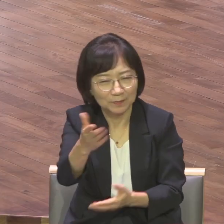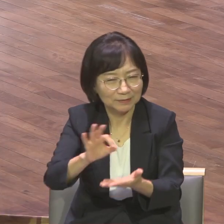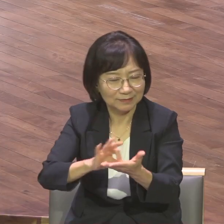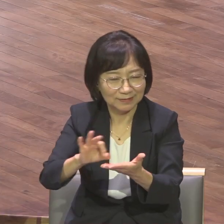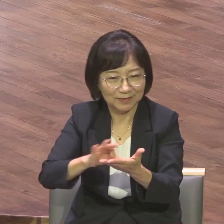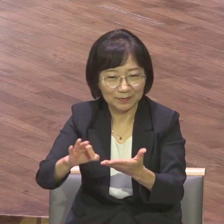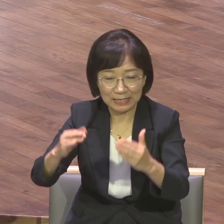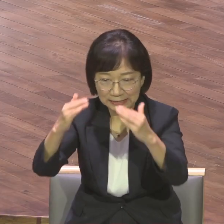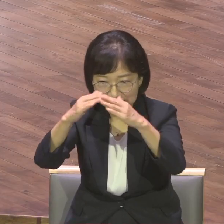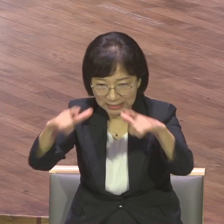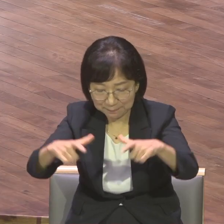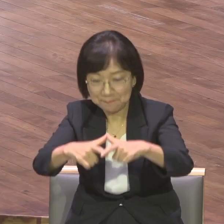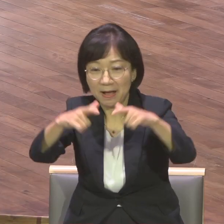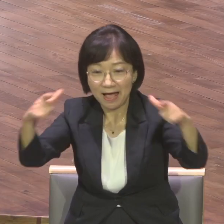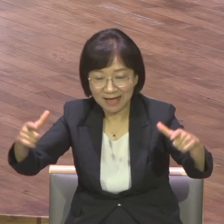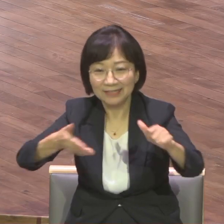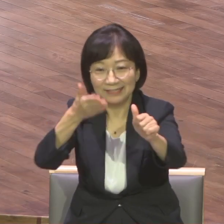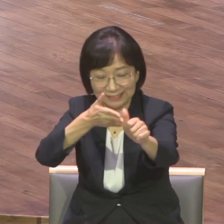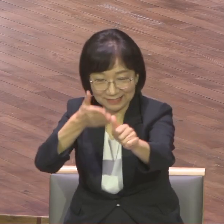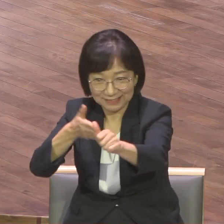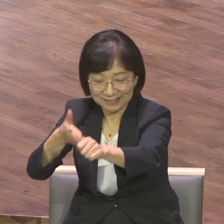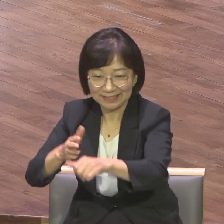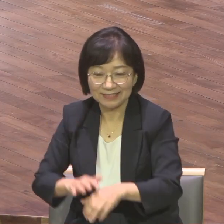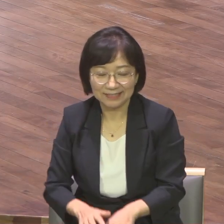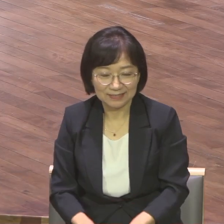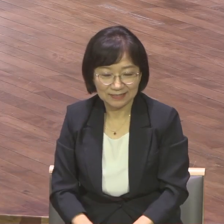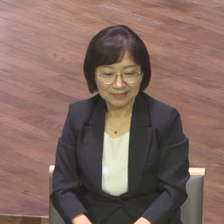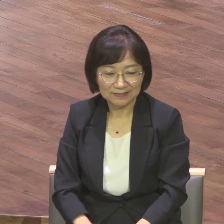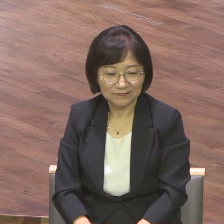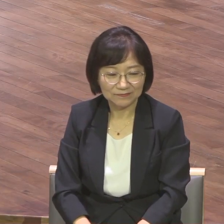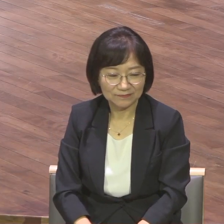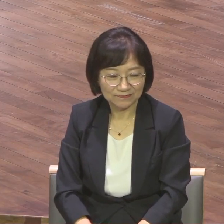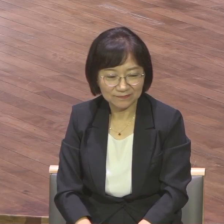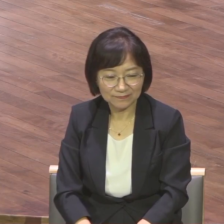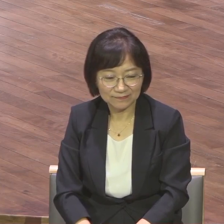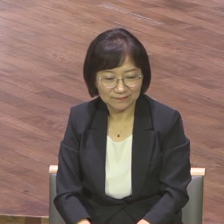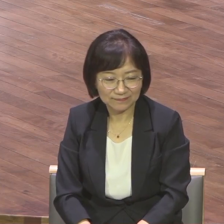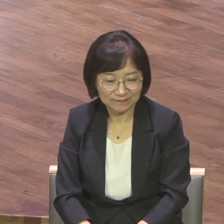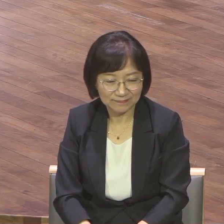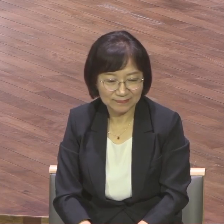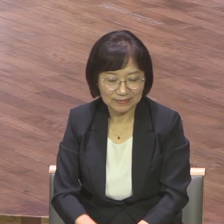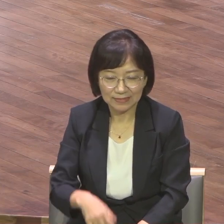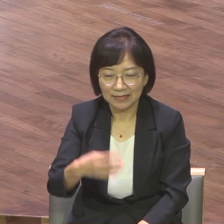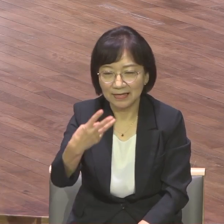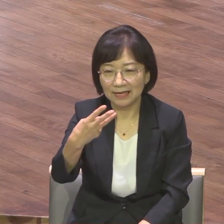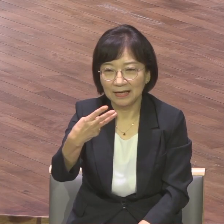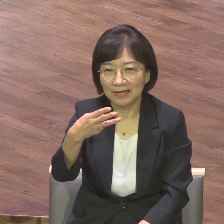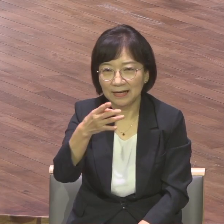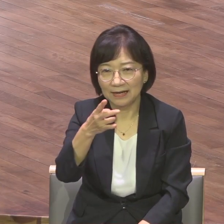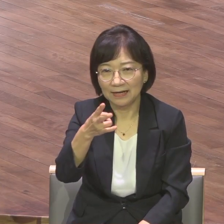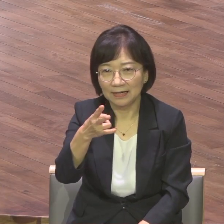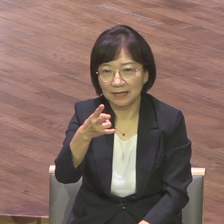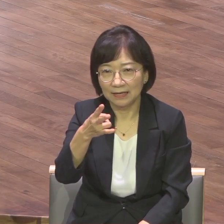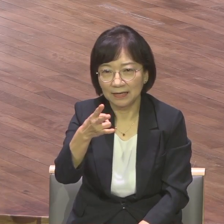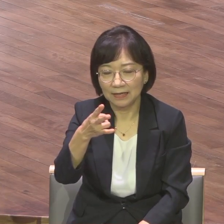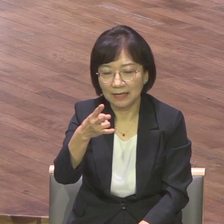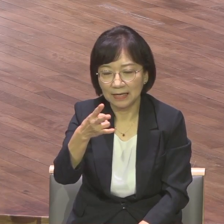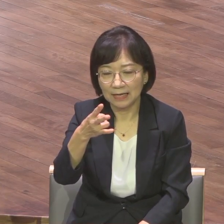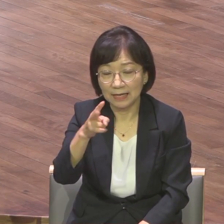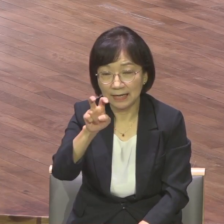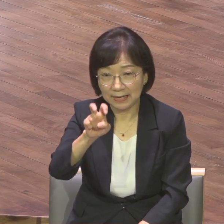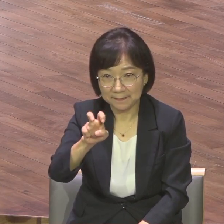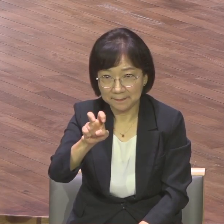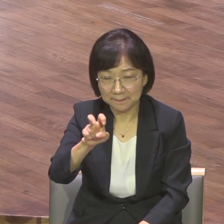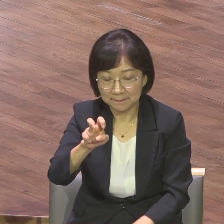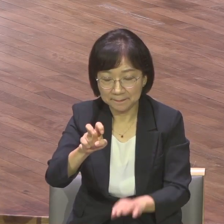되기를 바랍니다. 자연스럽게 되게 되어 있습니다. 예레미야 20장 9절에 보면 선지자